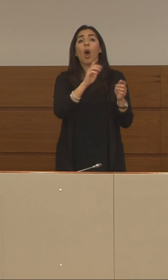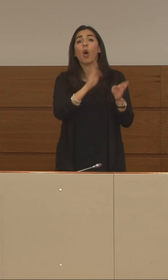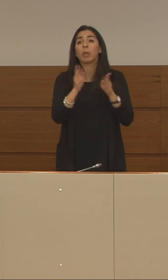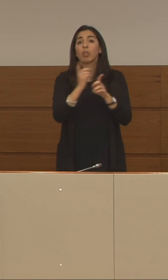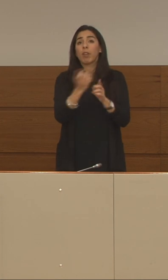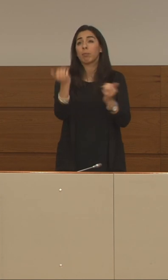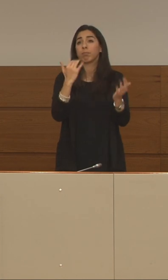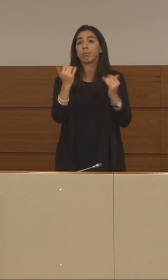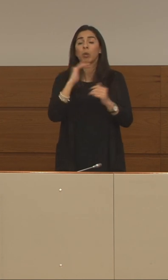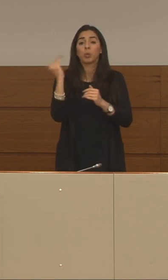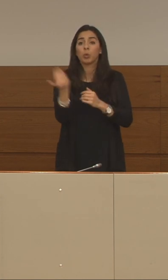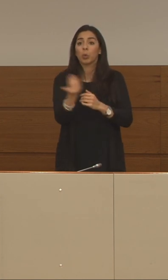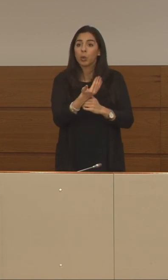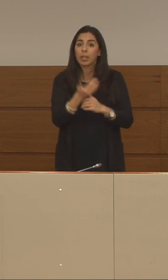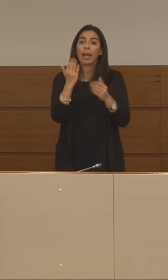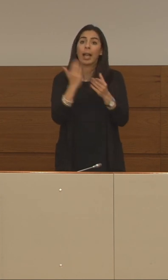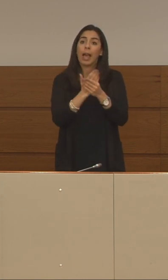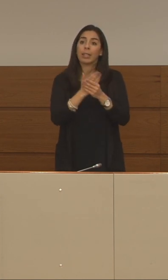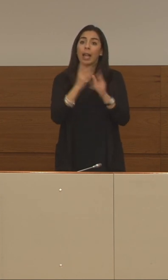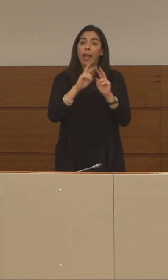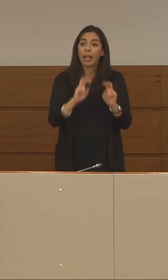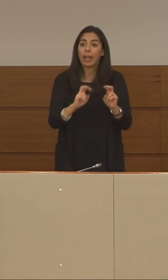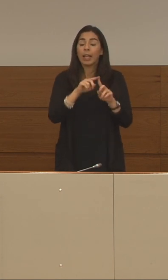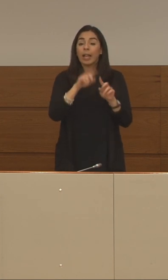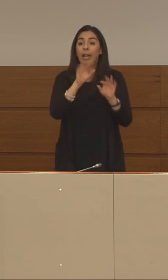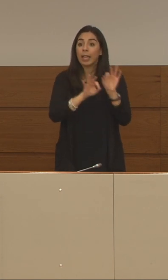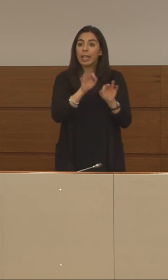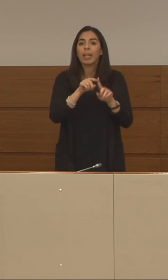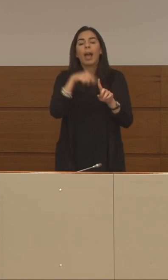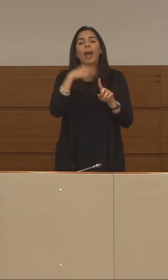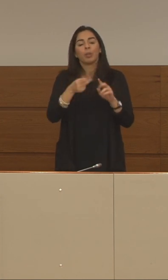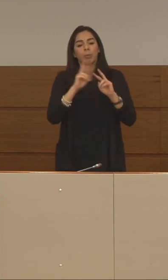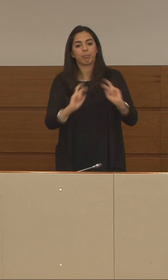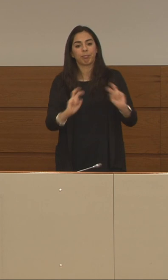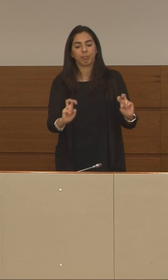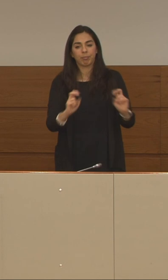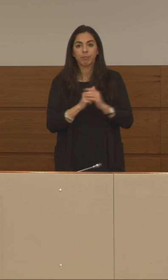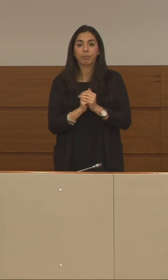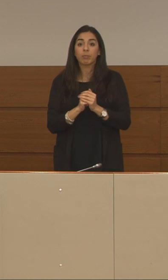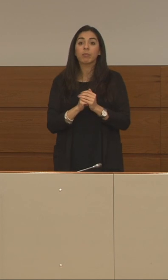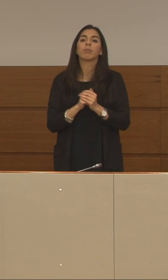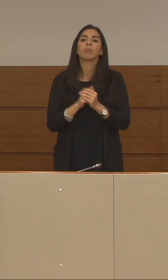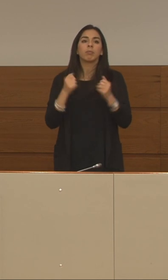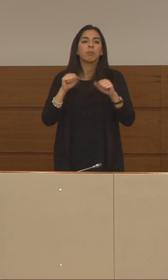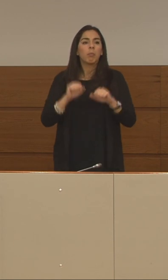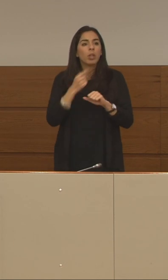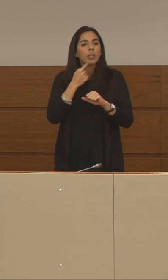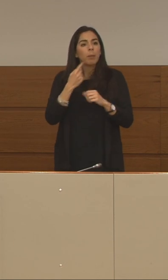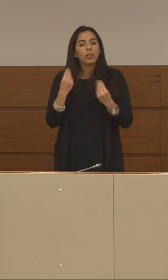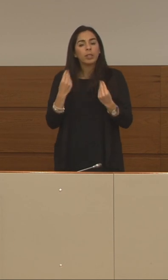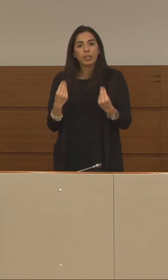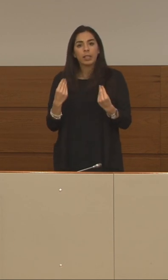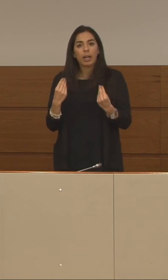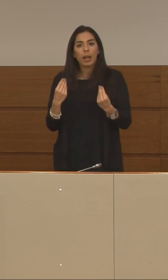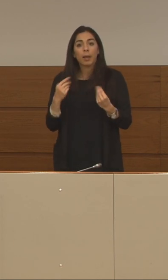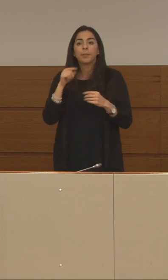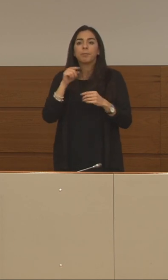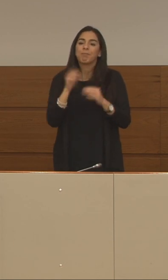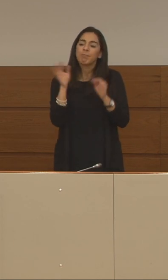e fare una serie di indagini supplementari quello che possiamo dire però è che questo tasso di